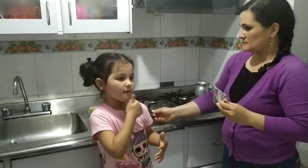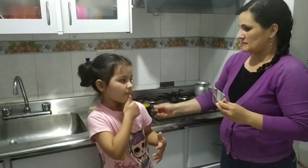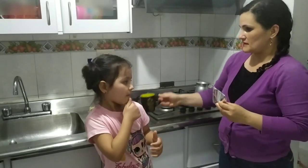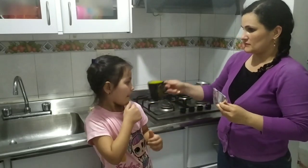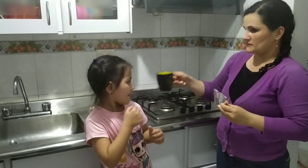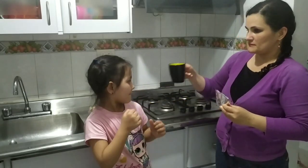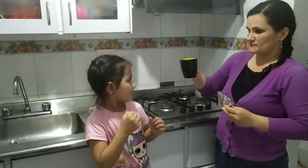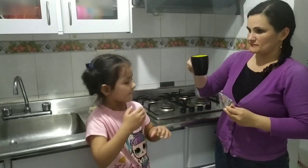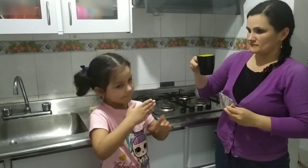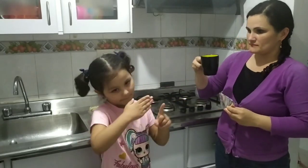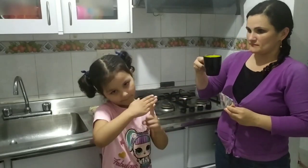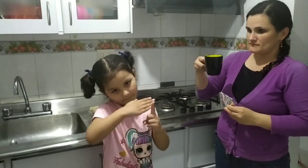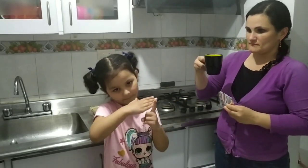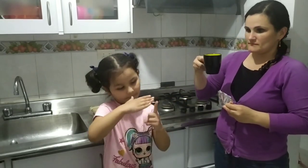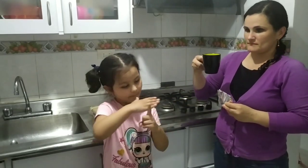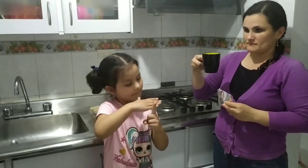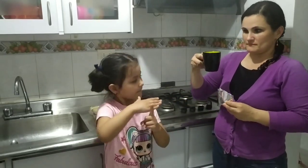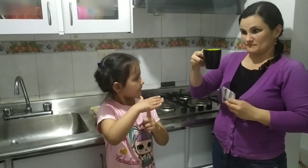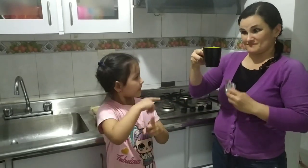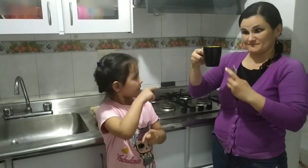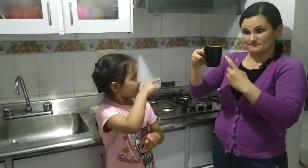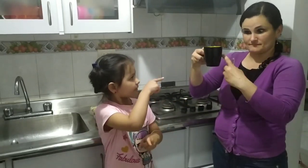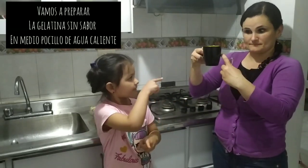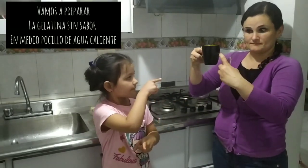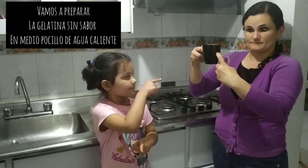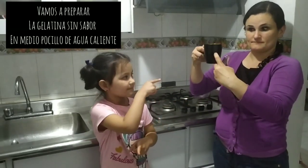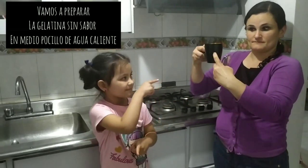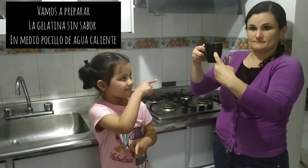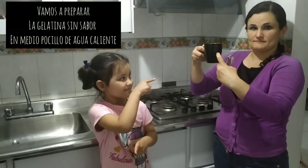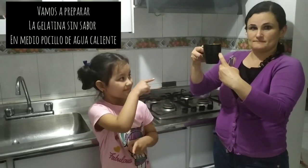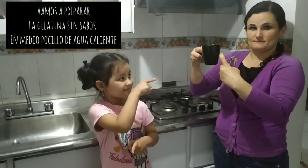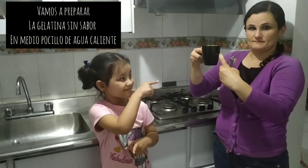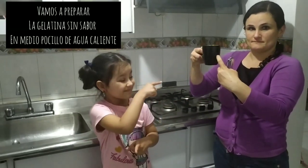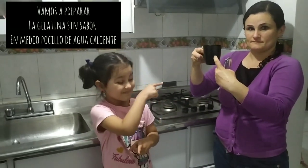En medio pocillo de agua